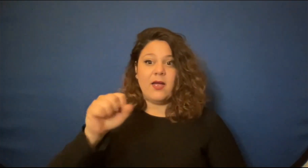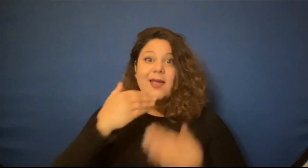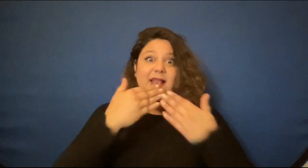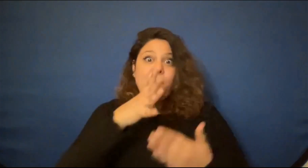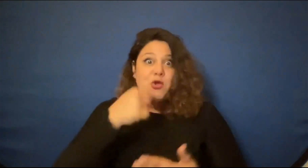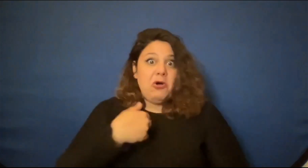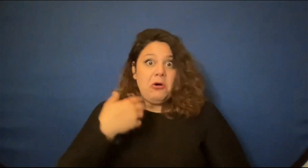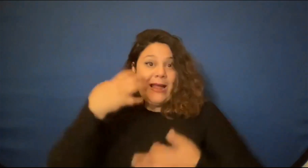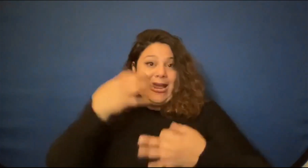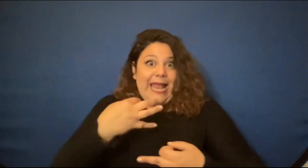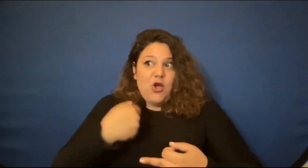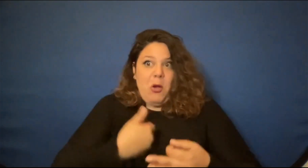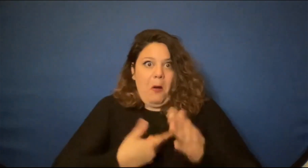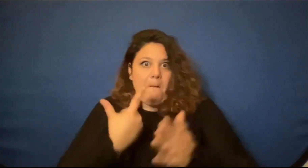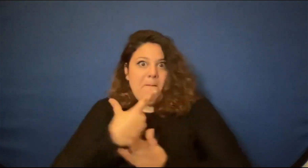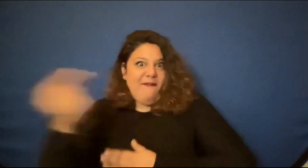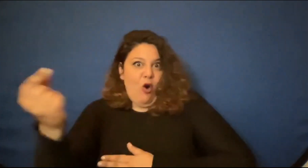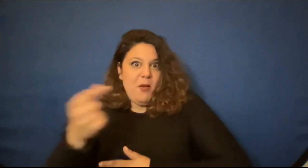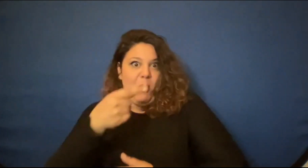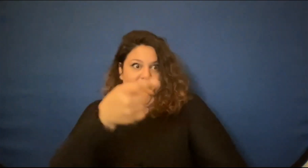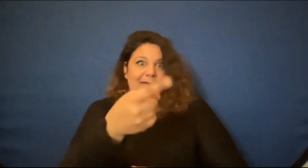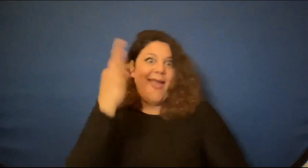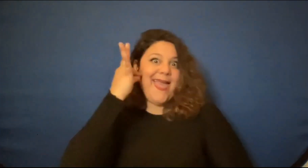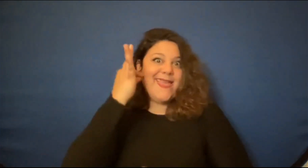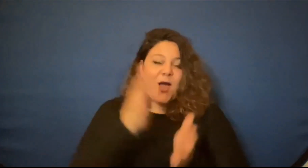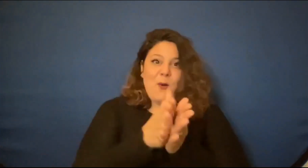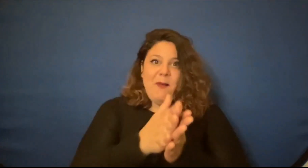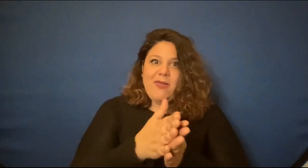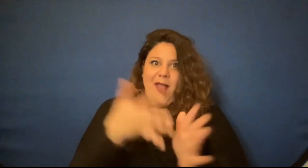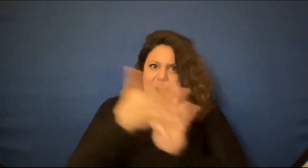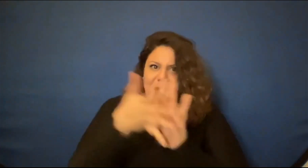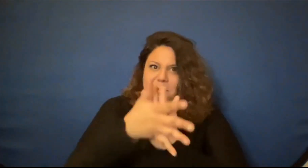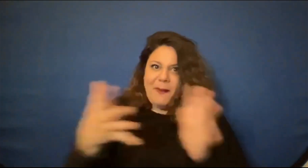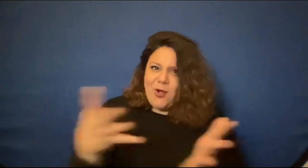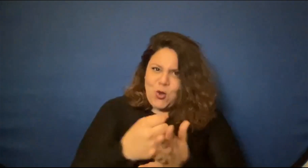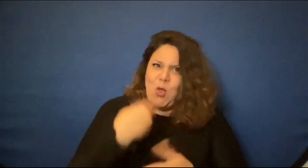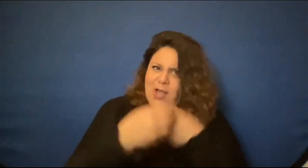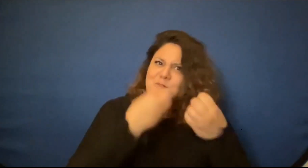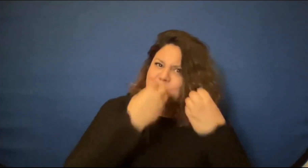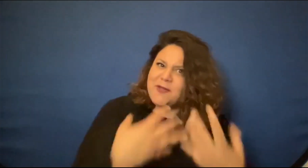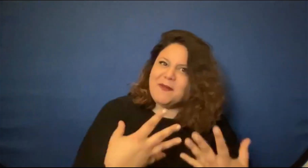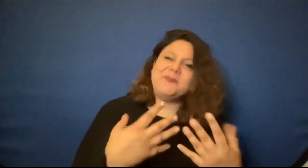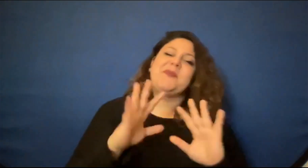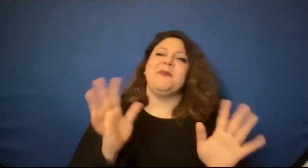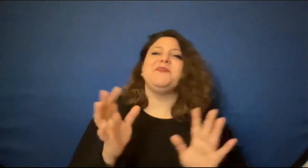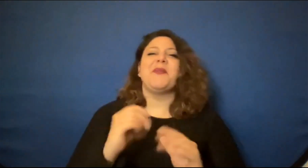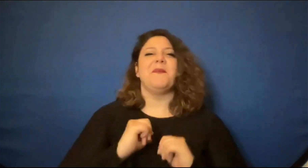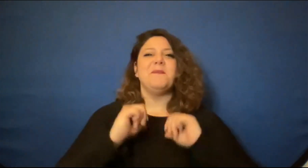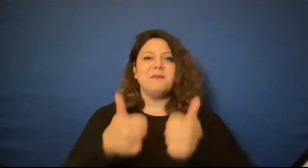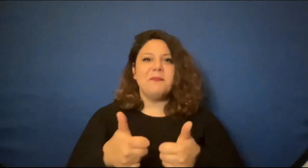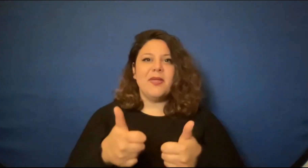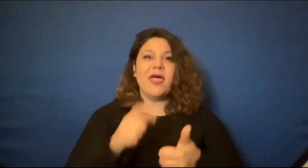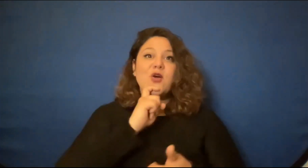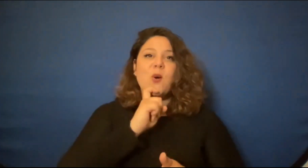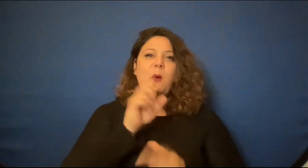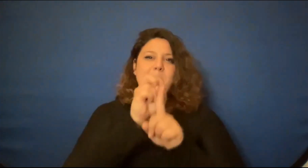prácticamente todo. Lo ha hecho francamente muy bien. Bueno, vamos a empezar un poquito desde esta visión de un